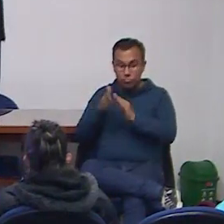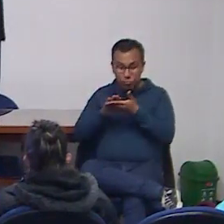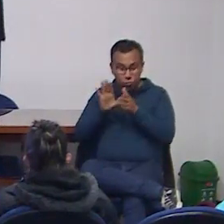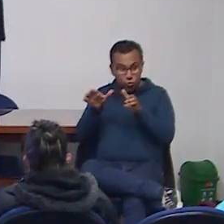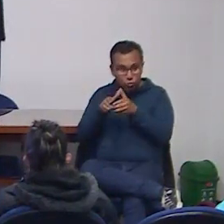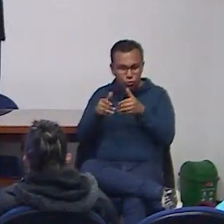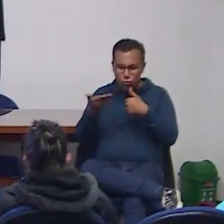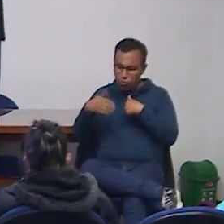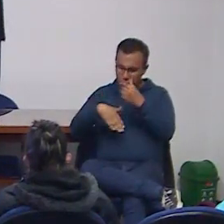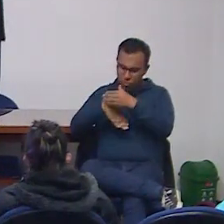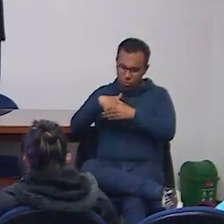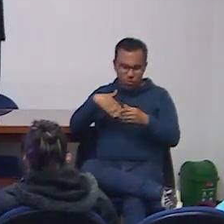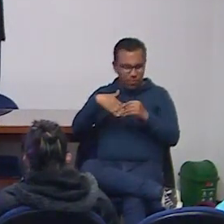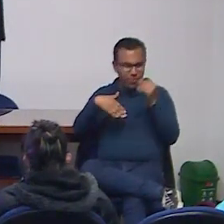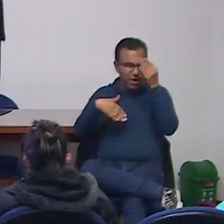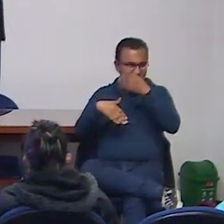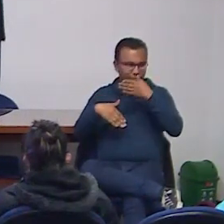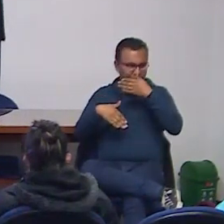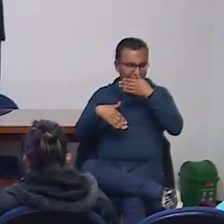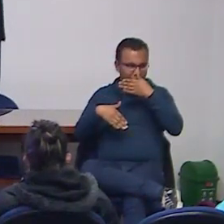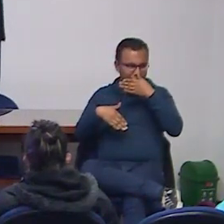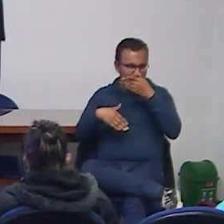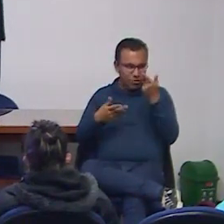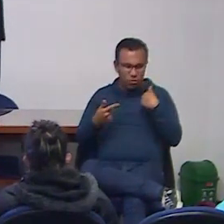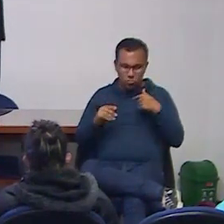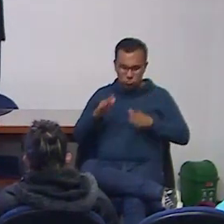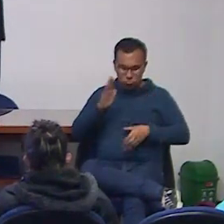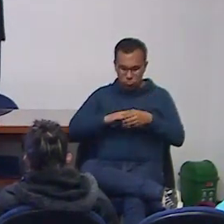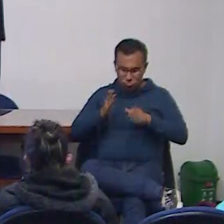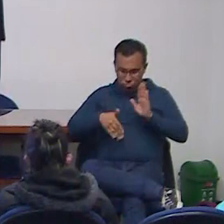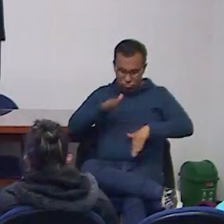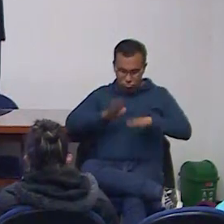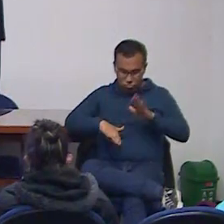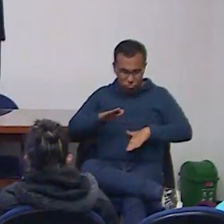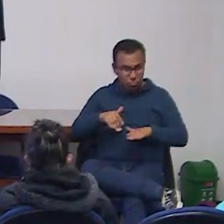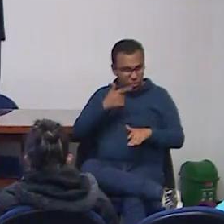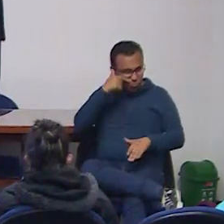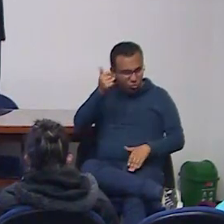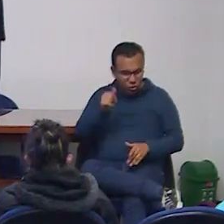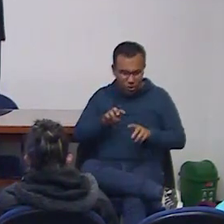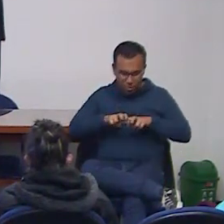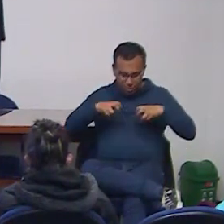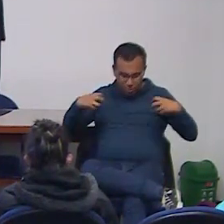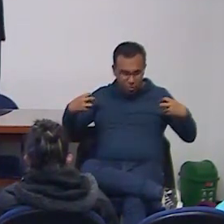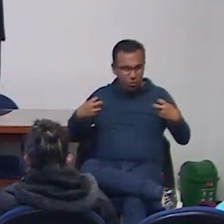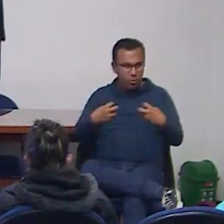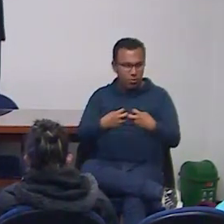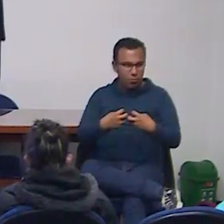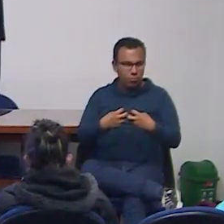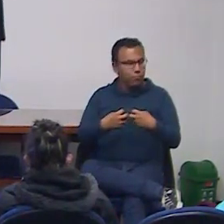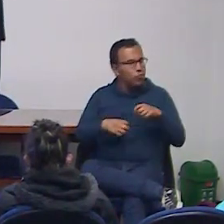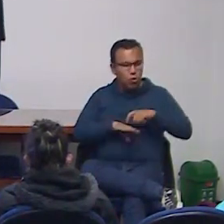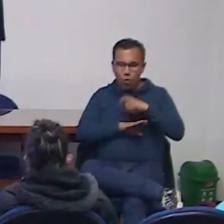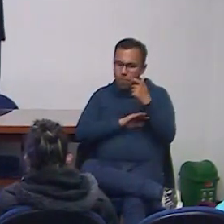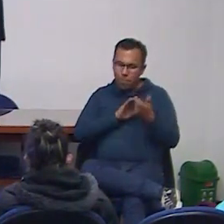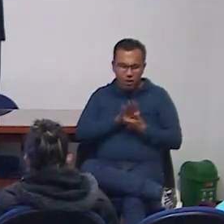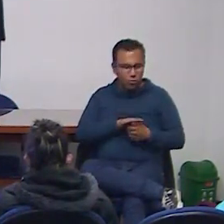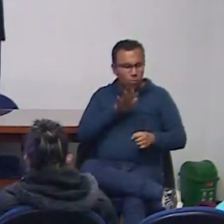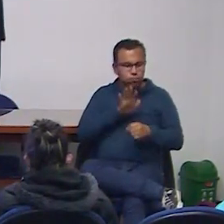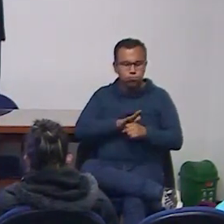africana sobre el tema del Ritmo y construyen un G y y y es es muy chévere porque el él dice todo tiene